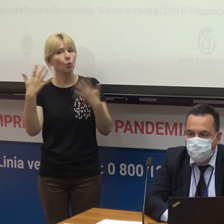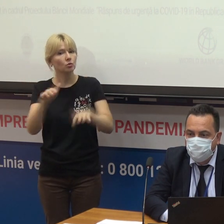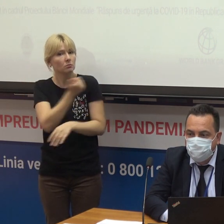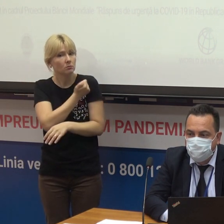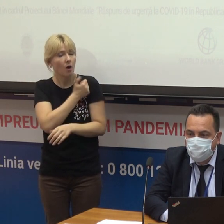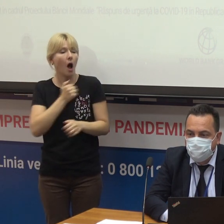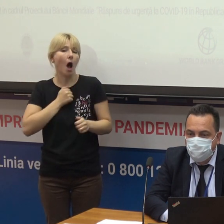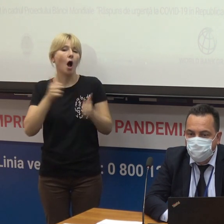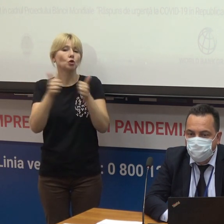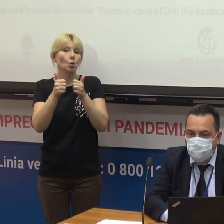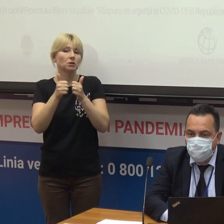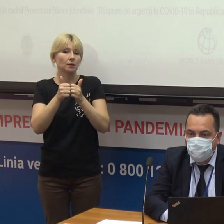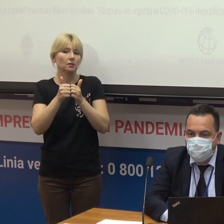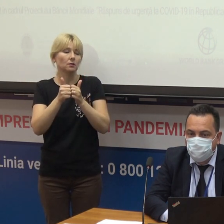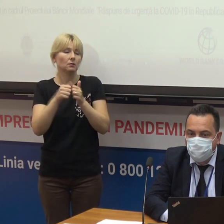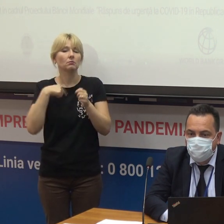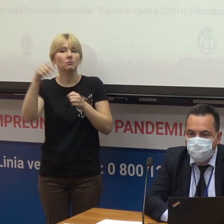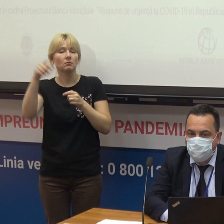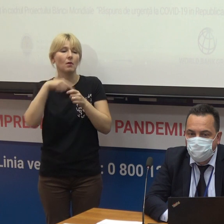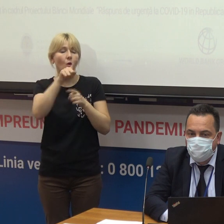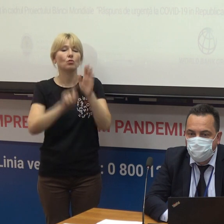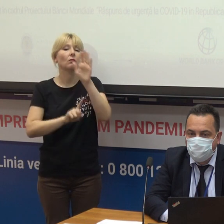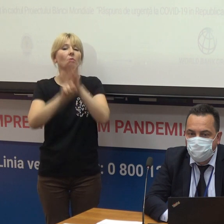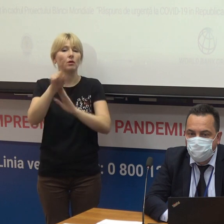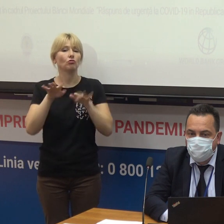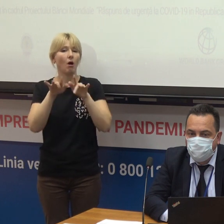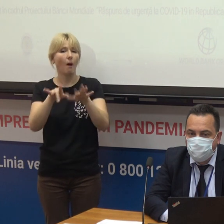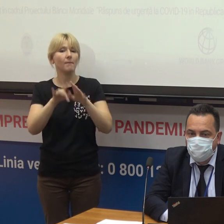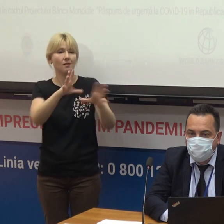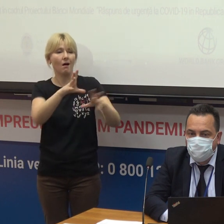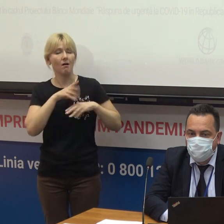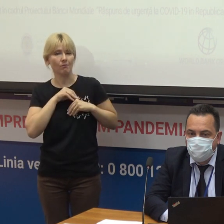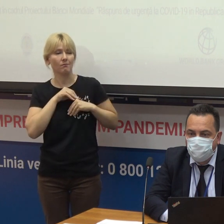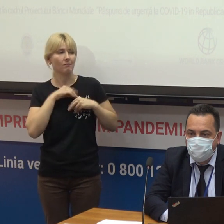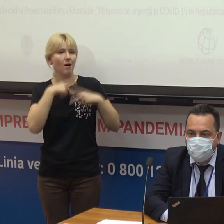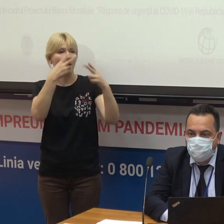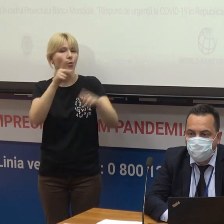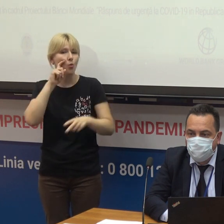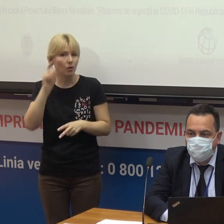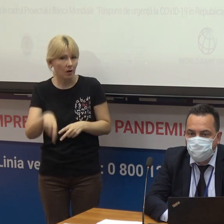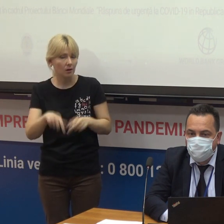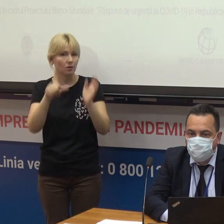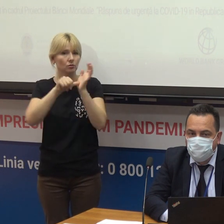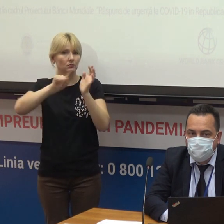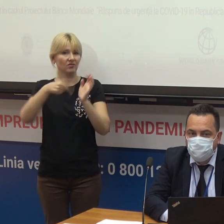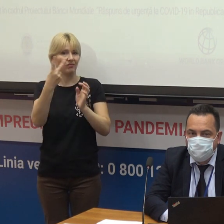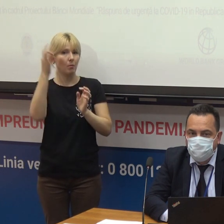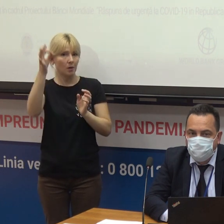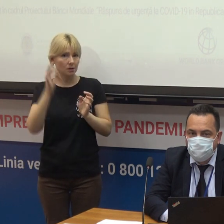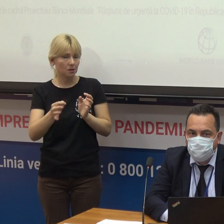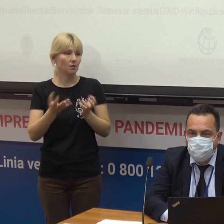din vecinătatea noastră, care au început campania de vaccinare odată cu noi, cum ar fi Ucraina